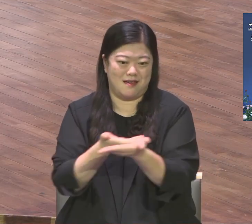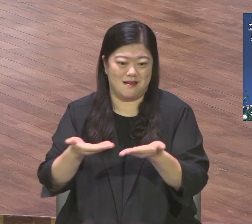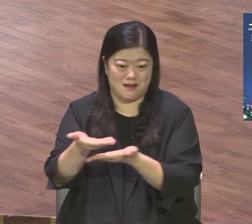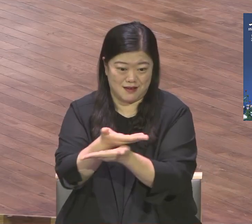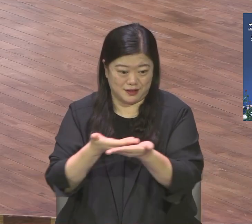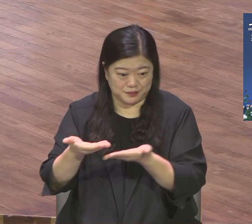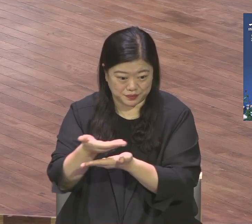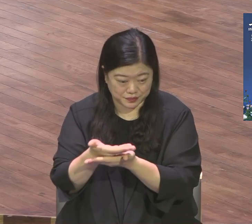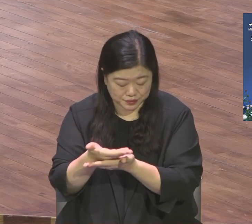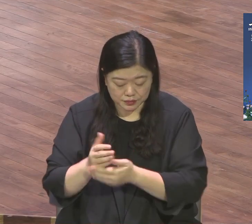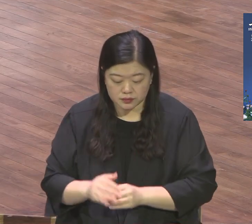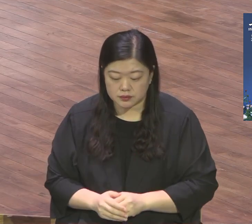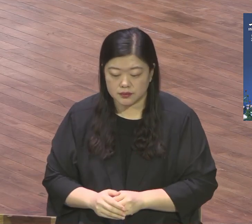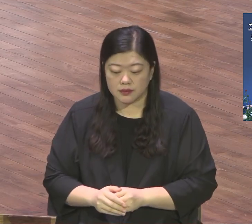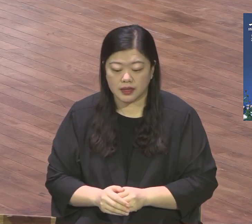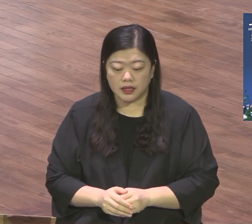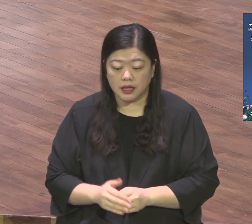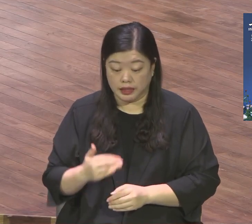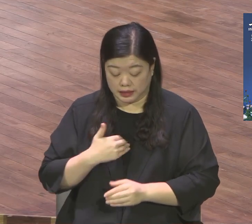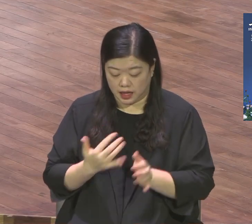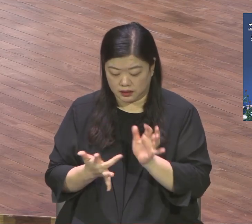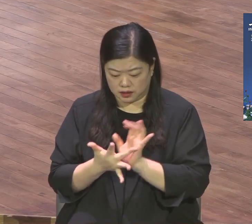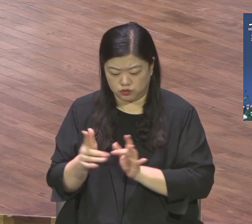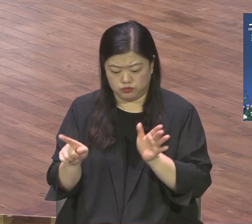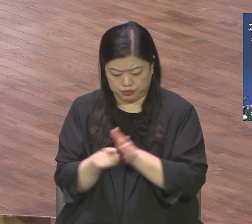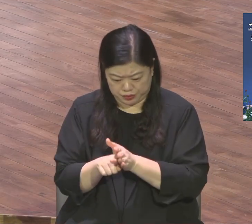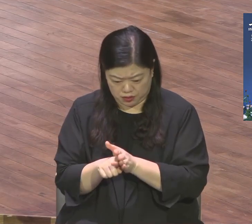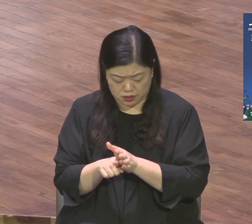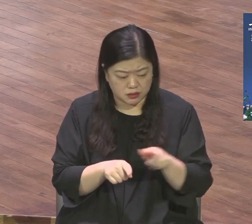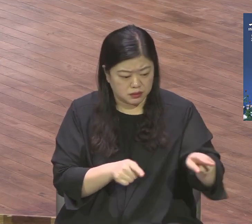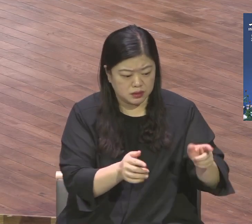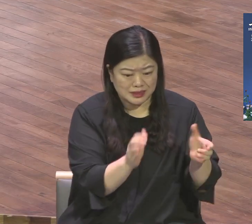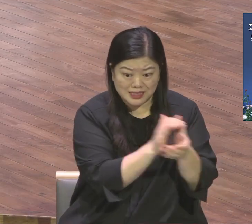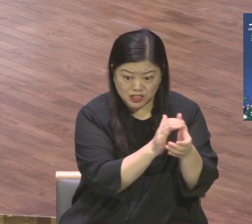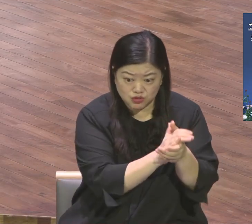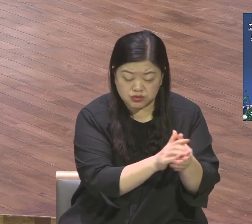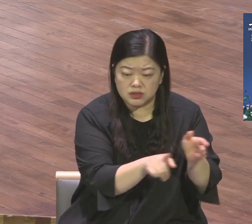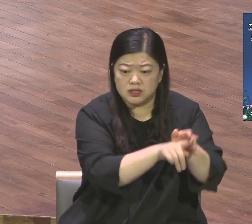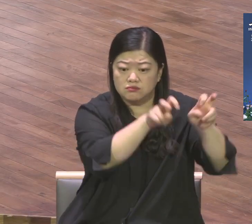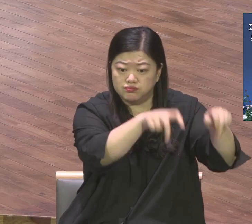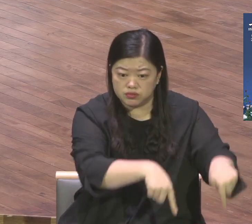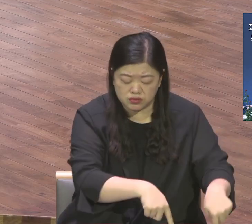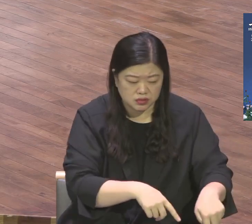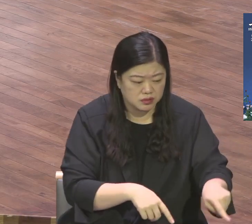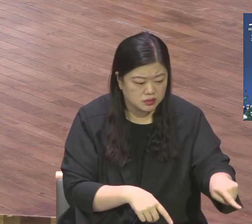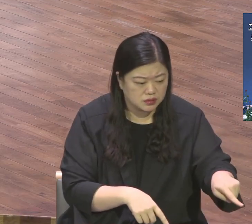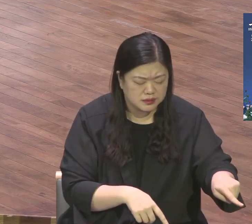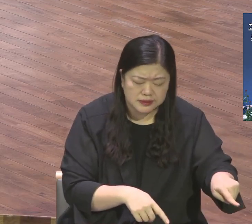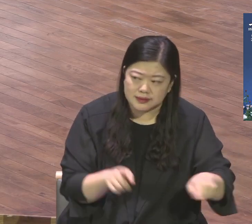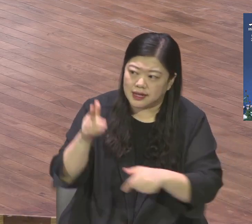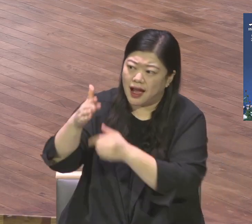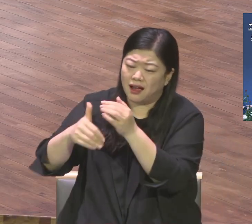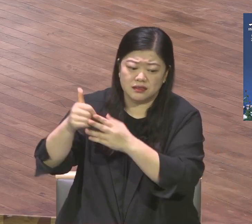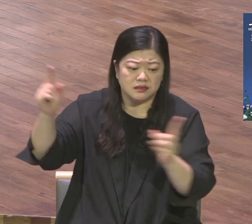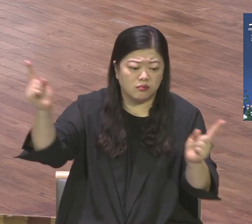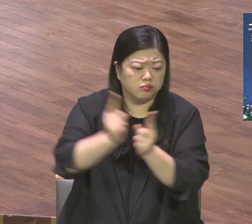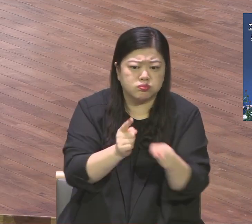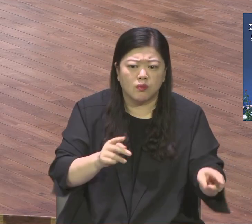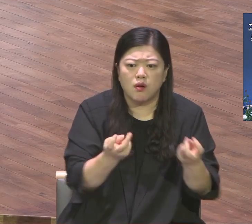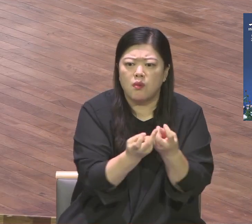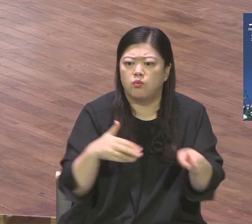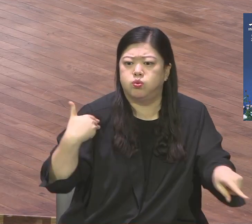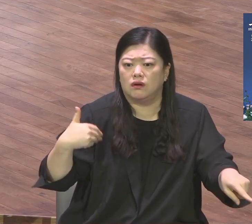떠난 불신자 영혼을 하나님께 만나서 하나님께 교제하도록 인도해 주는 역할.